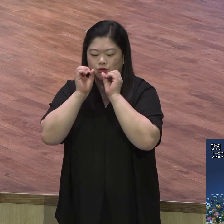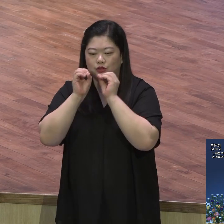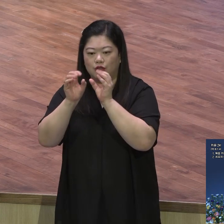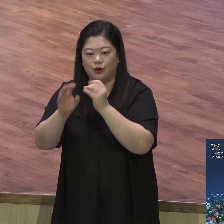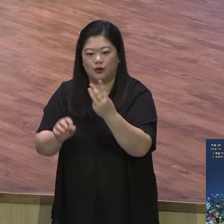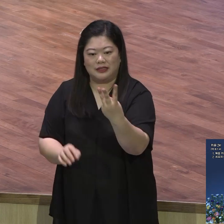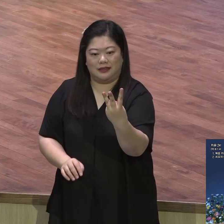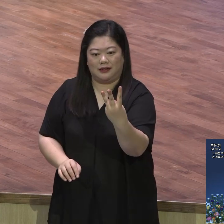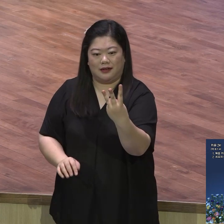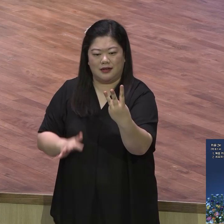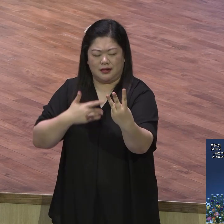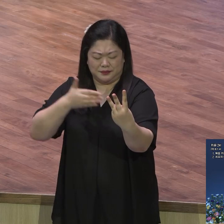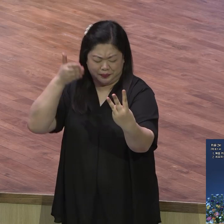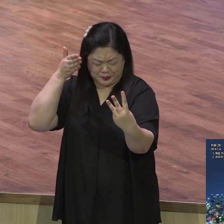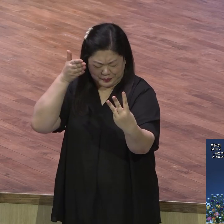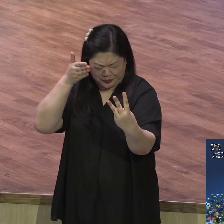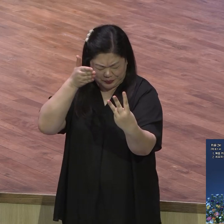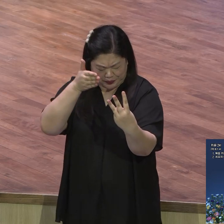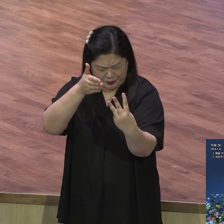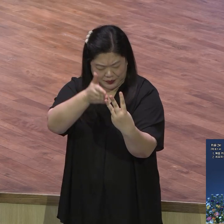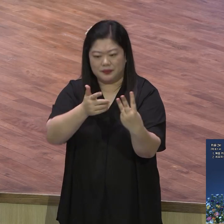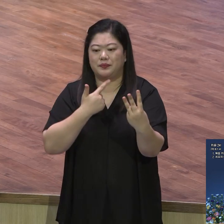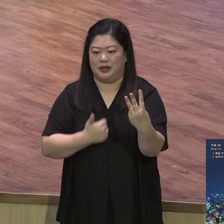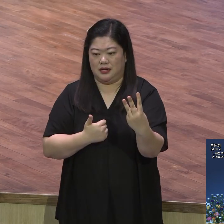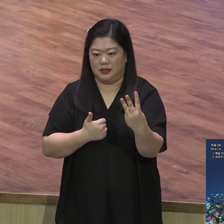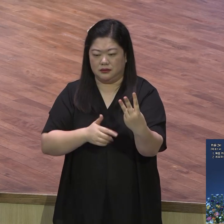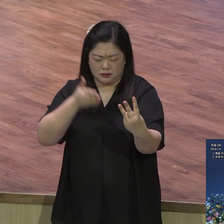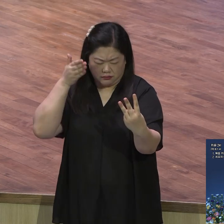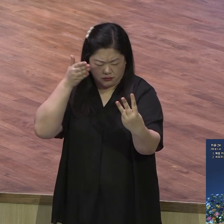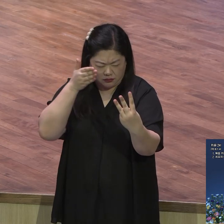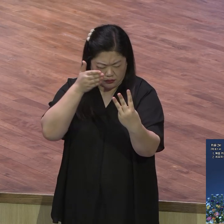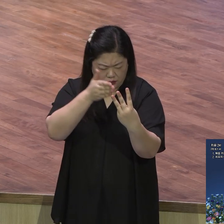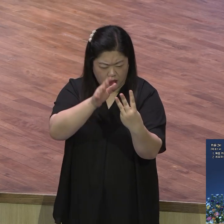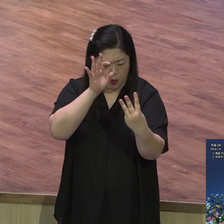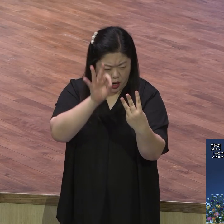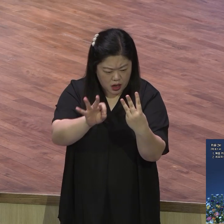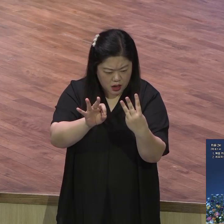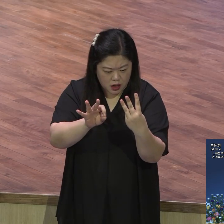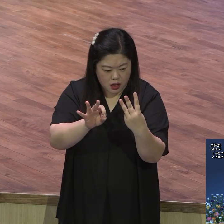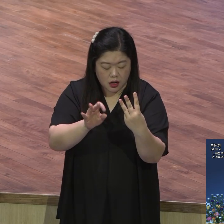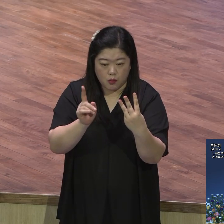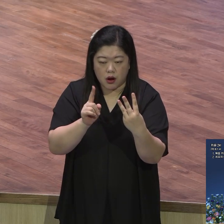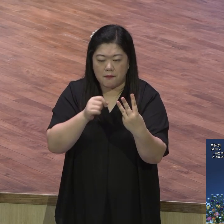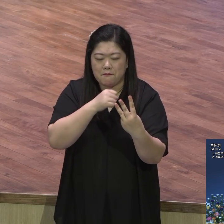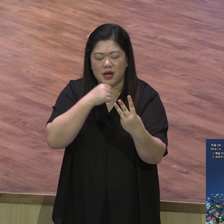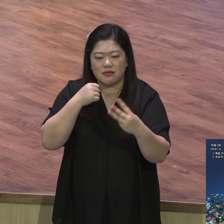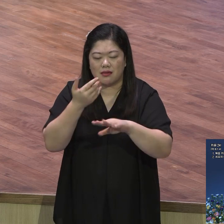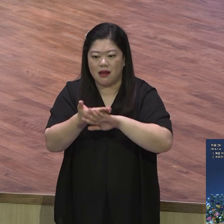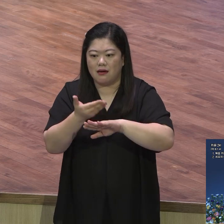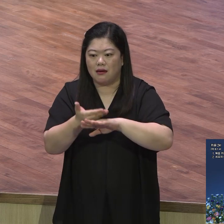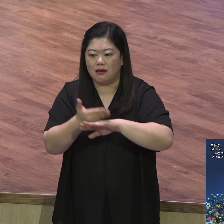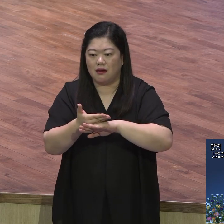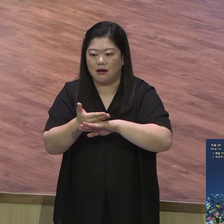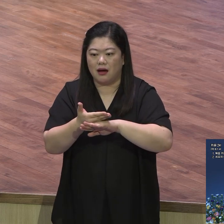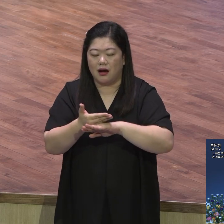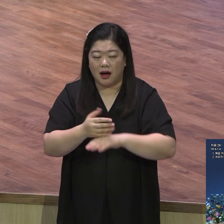몰입적 사고를 해봤어요. 몰입 그 응답을 체험한 증인이에요. 남들이 체험하지 못한